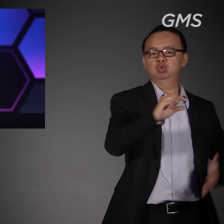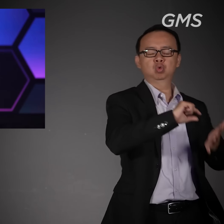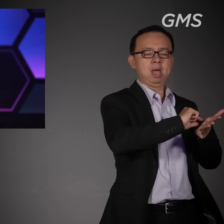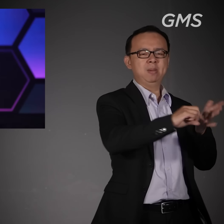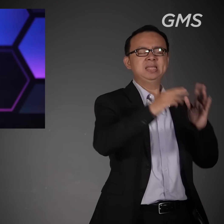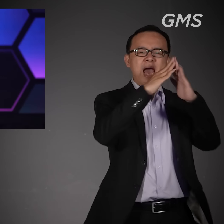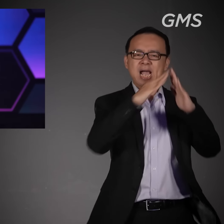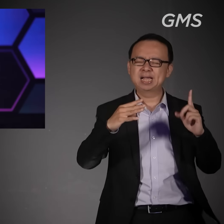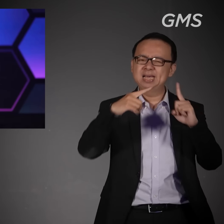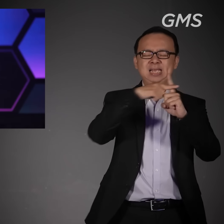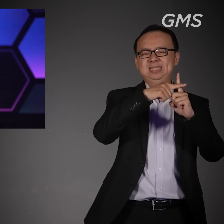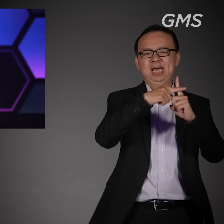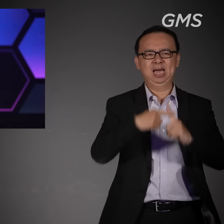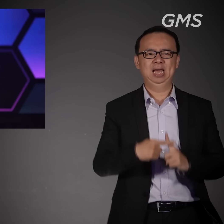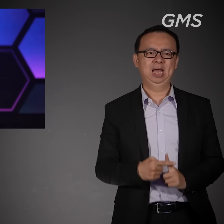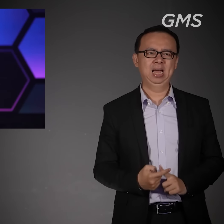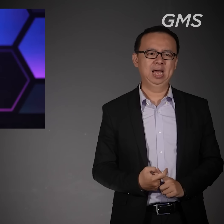gereja.